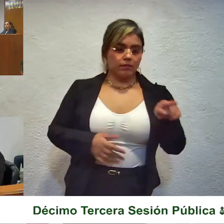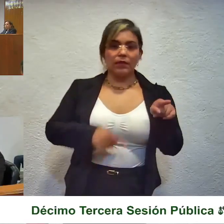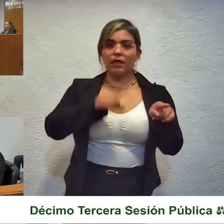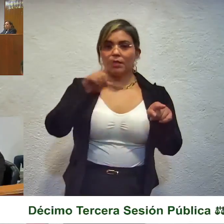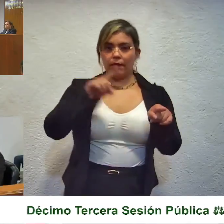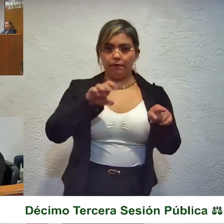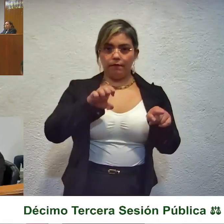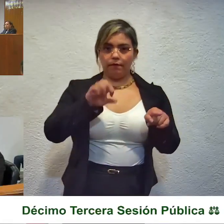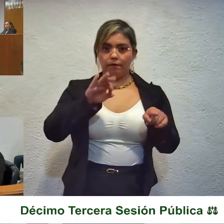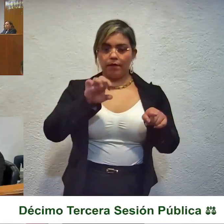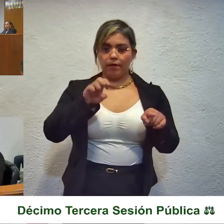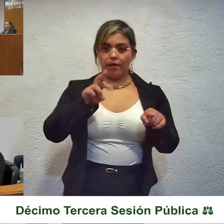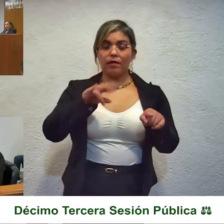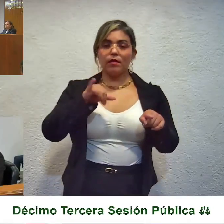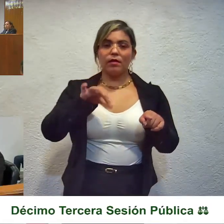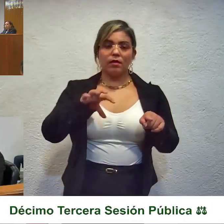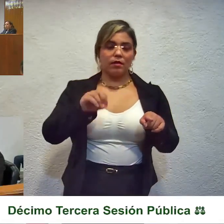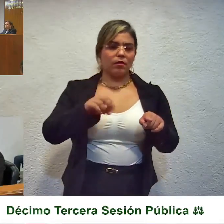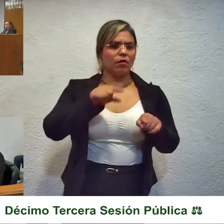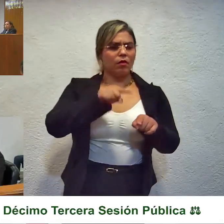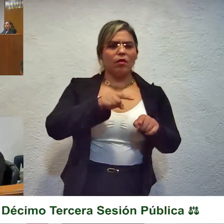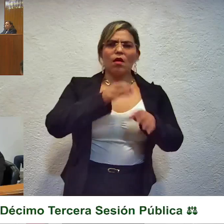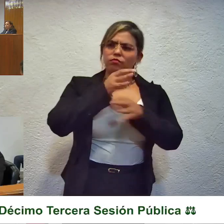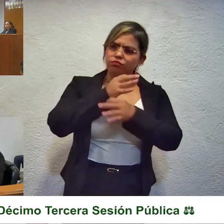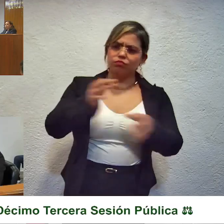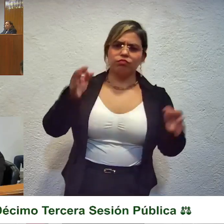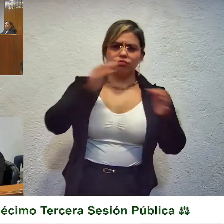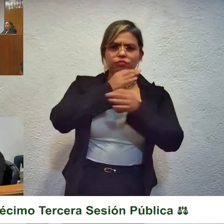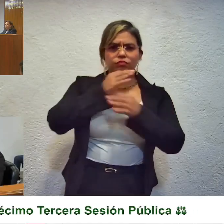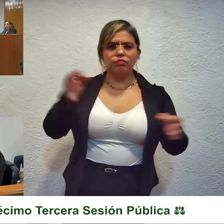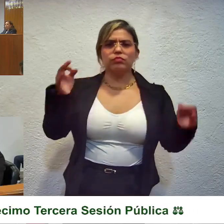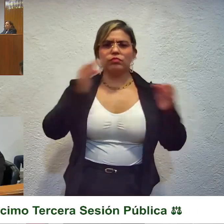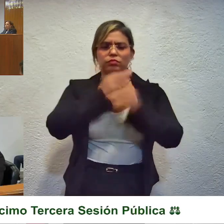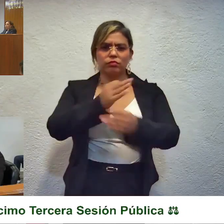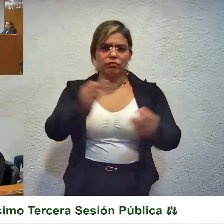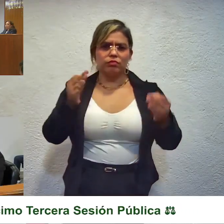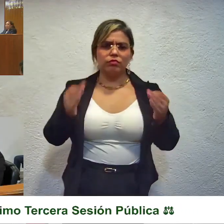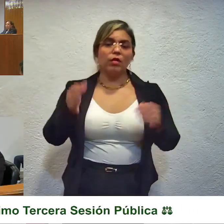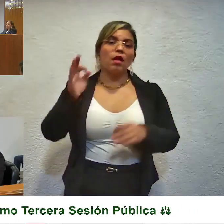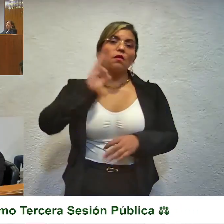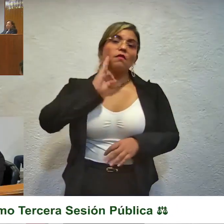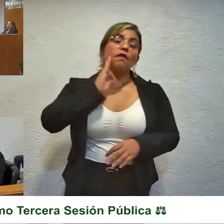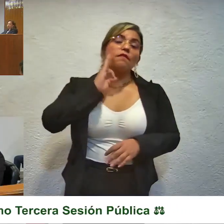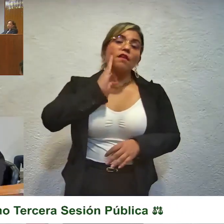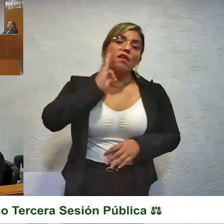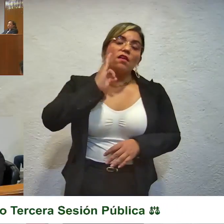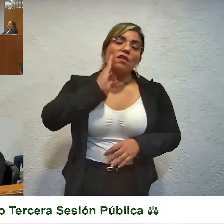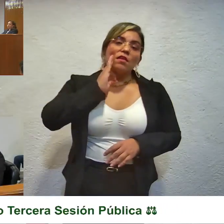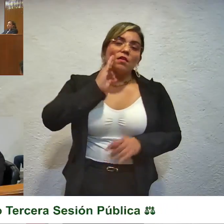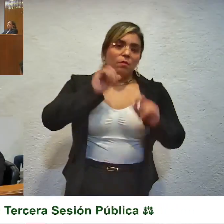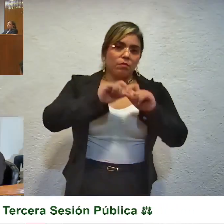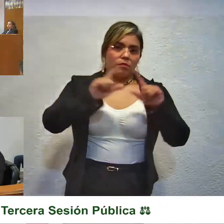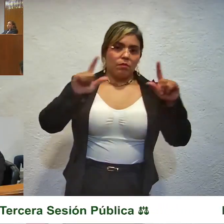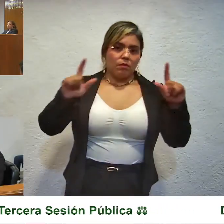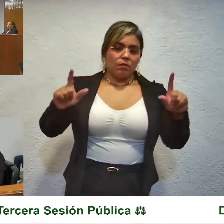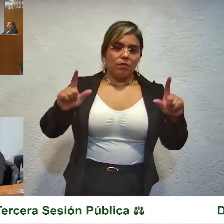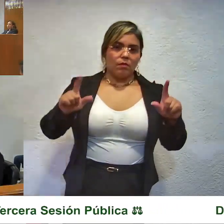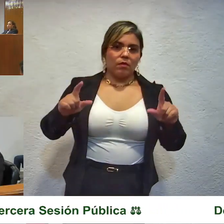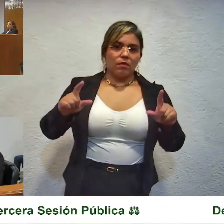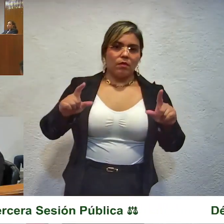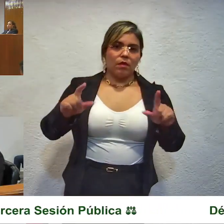Seferino Torreblanca Galindo difundió y permitió la difusión a través de la red social Facebook de un material